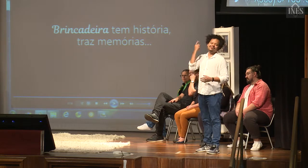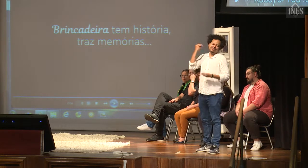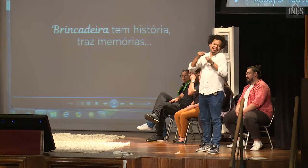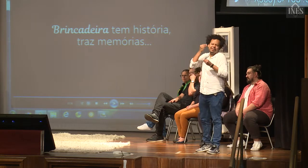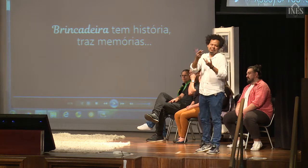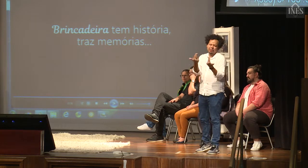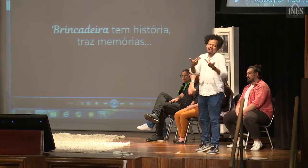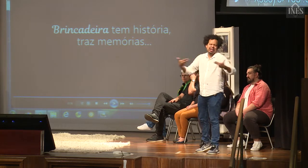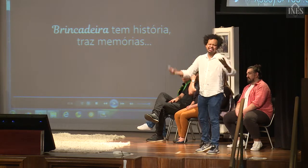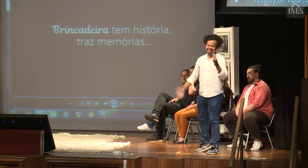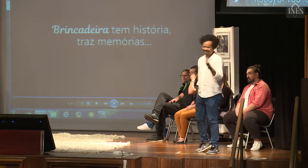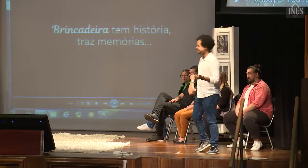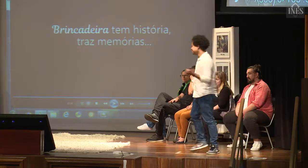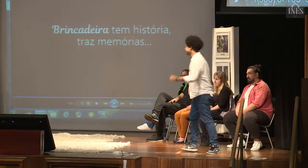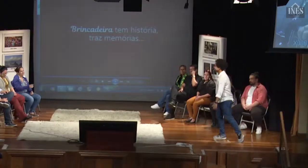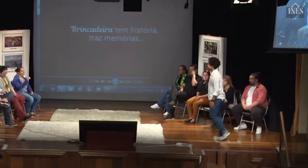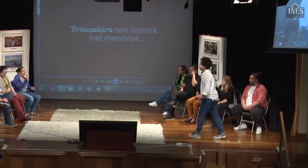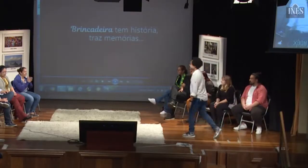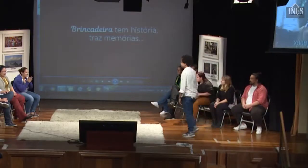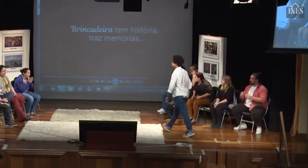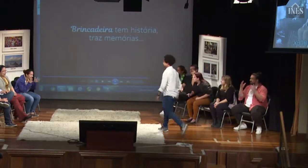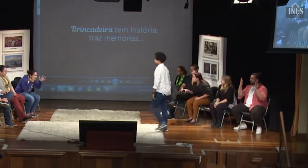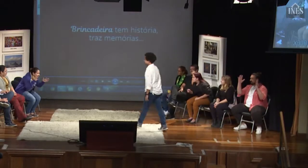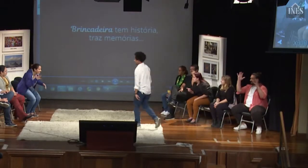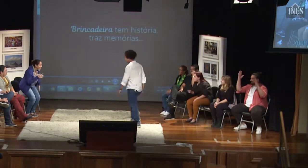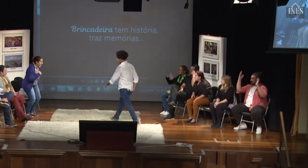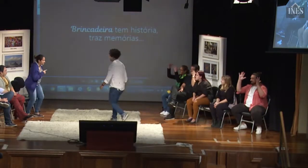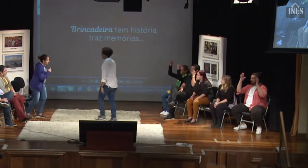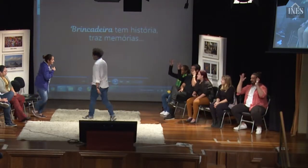se deixasse cair no chão, perdia. Fizemos várias brincadeiras.